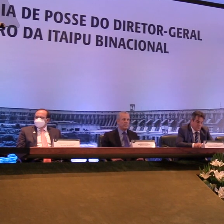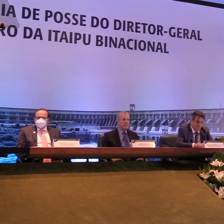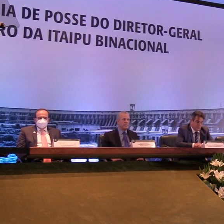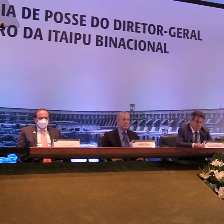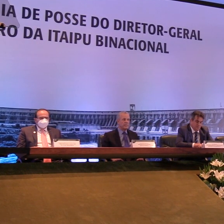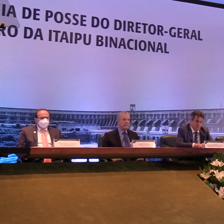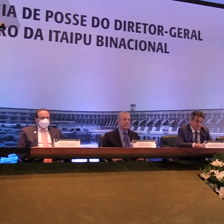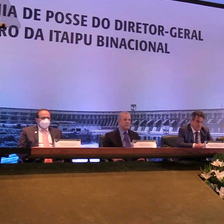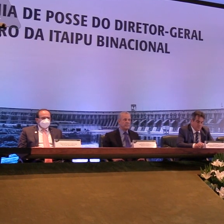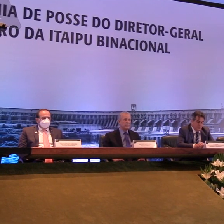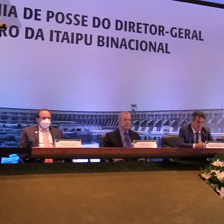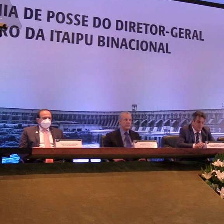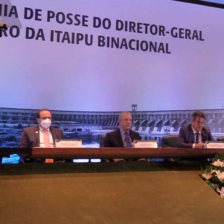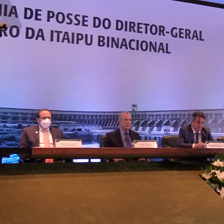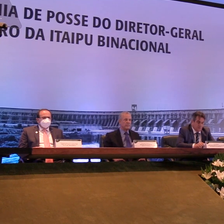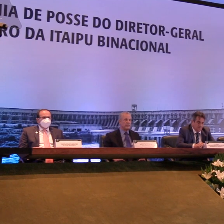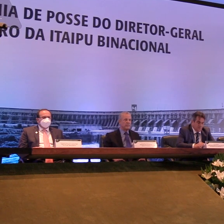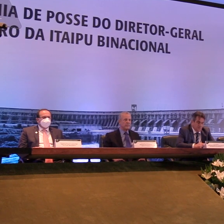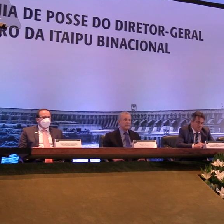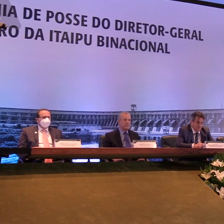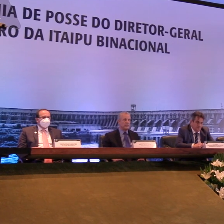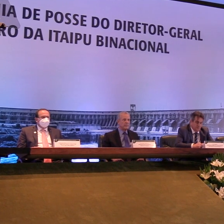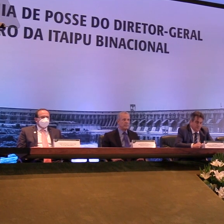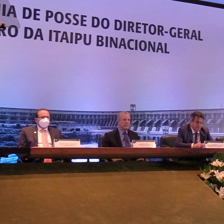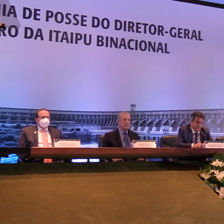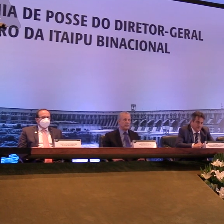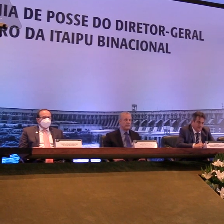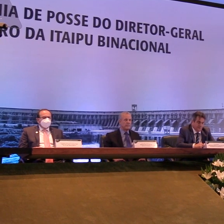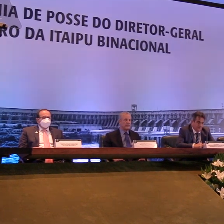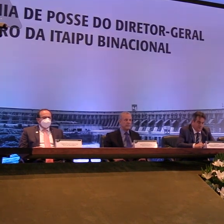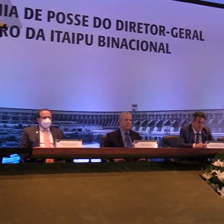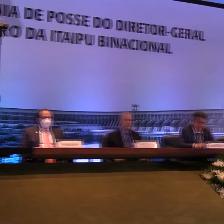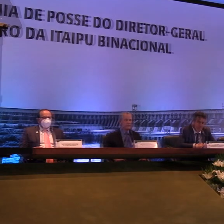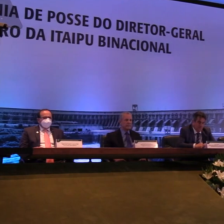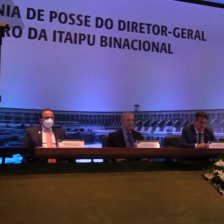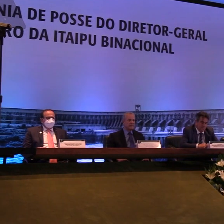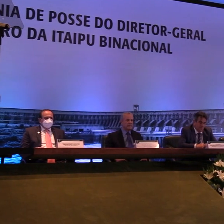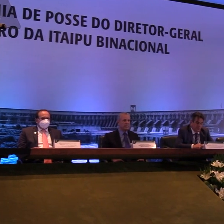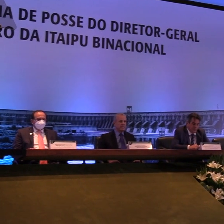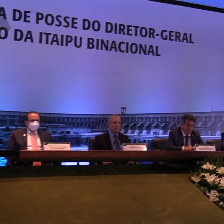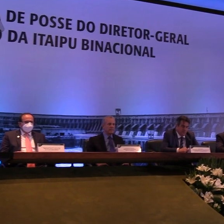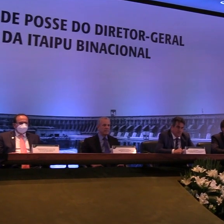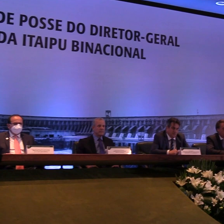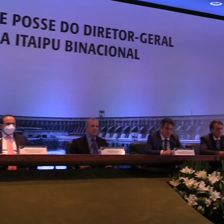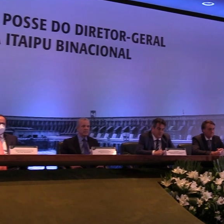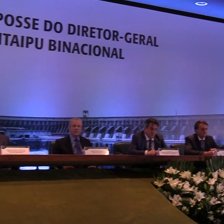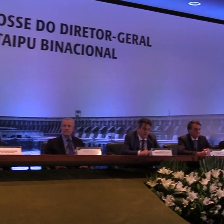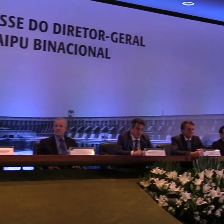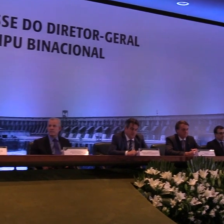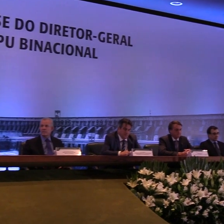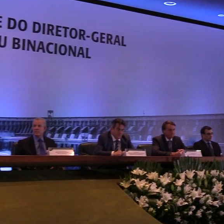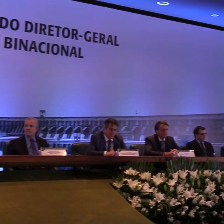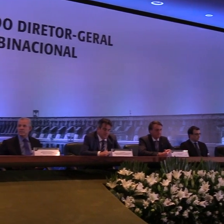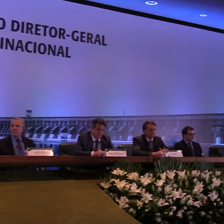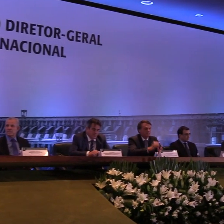Assistiremos a seguir a vídeo institucional sobre a Itaipu Binacional. A energia das águas de Itaipu